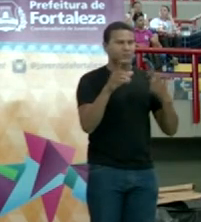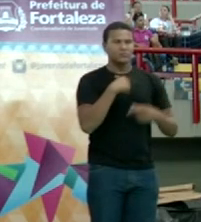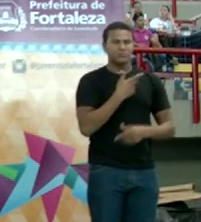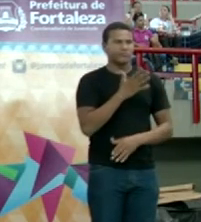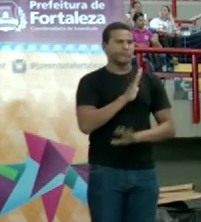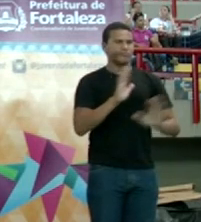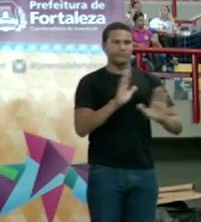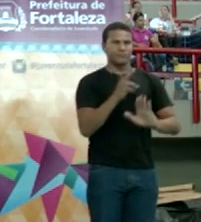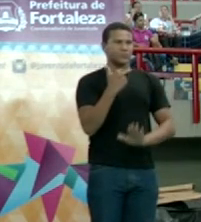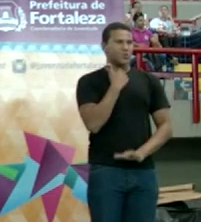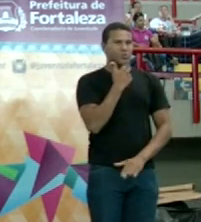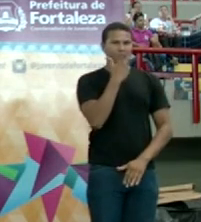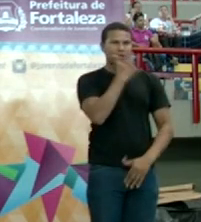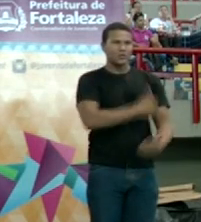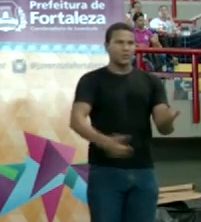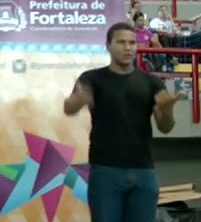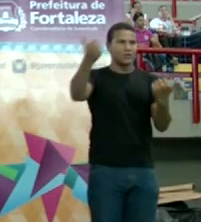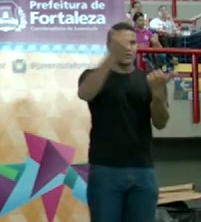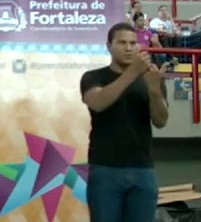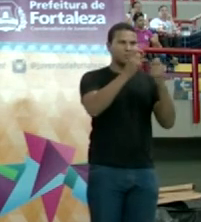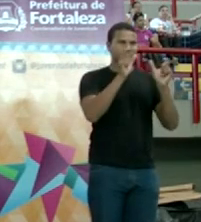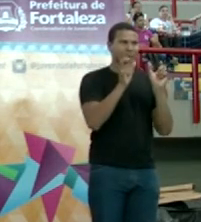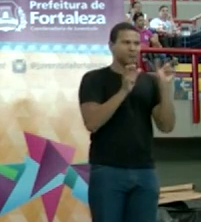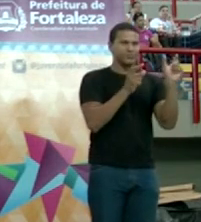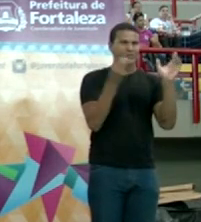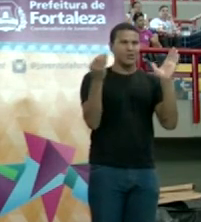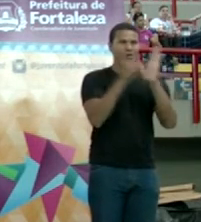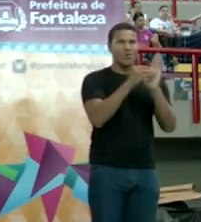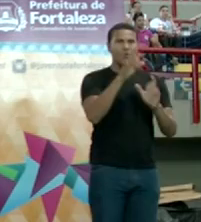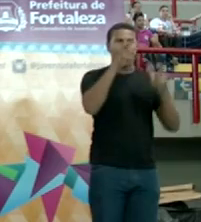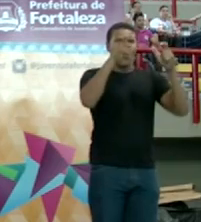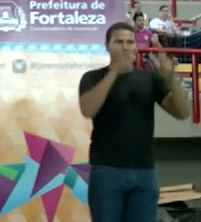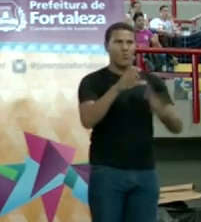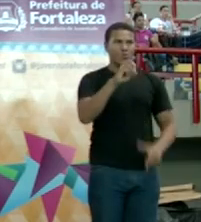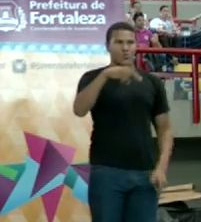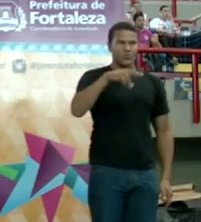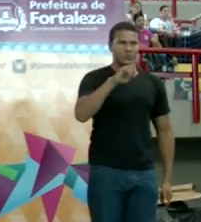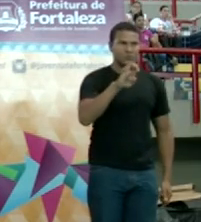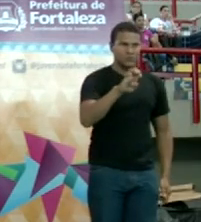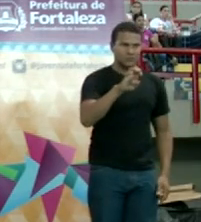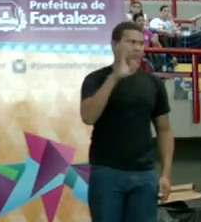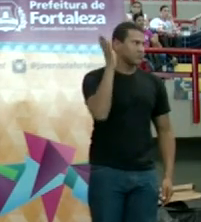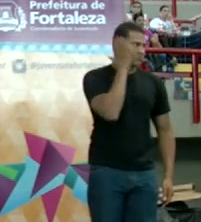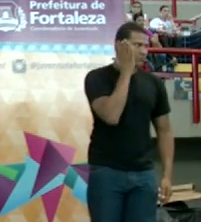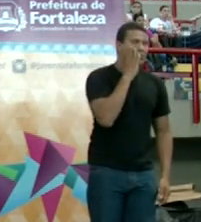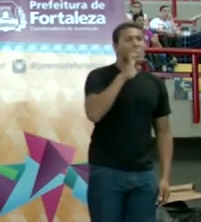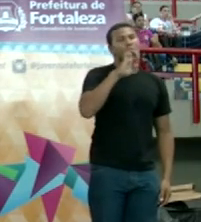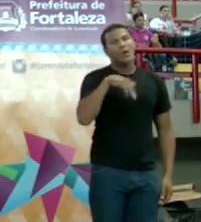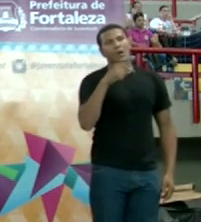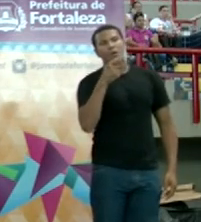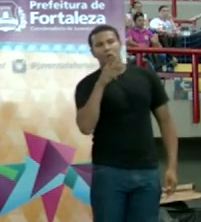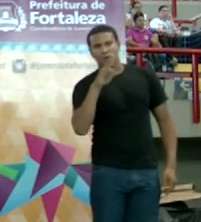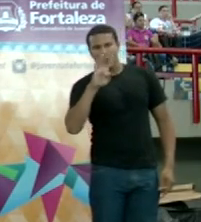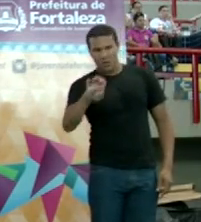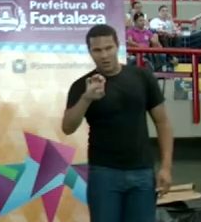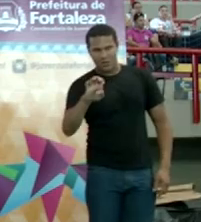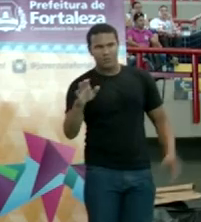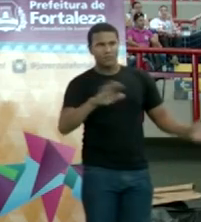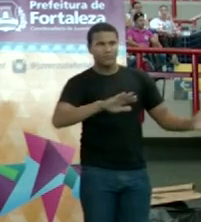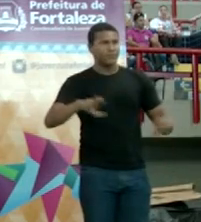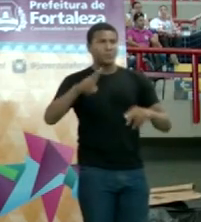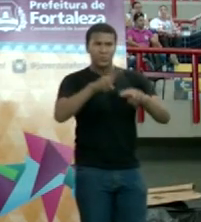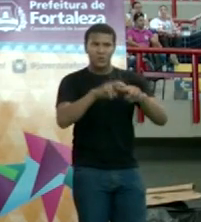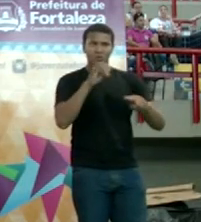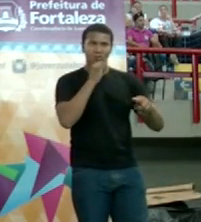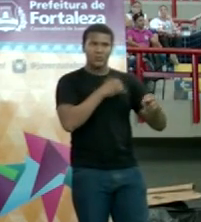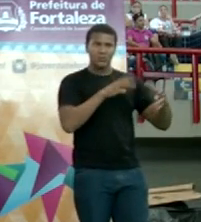um conector, ele precisa manter uma relação entre o que já foi dito com o que vai ser dito